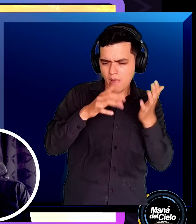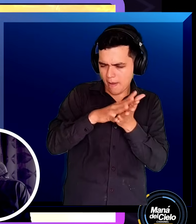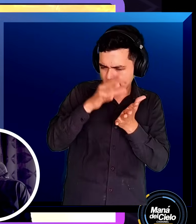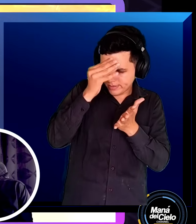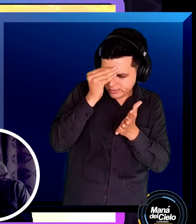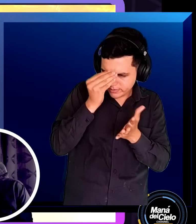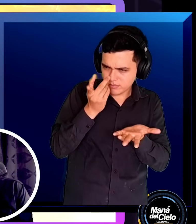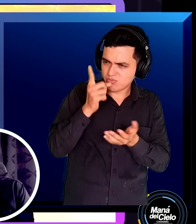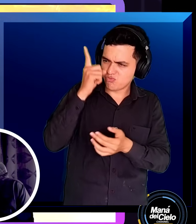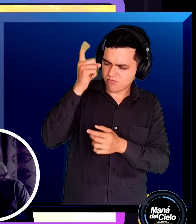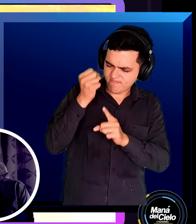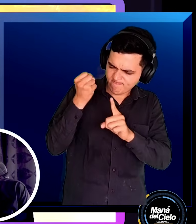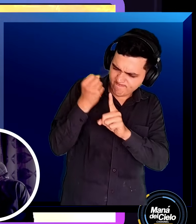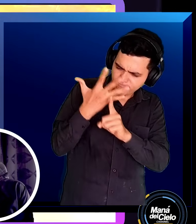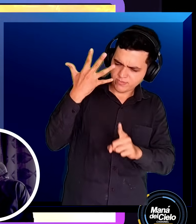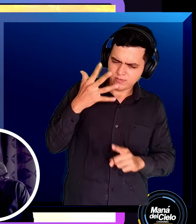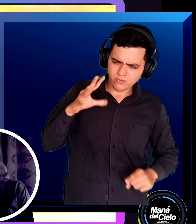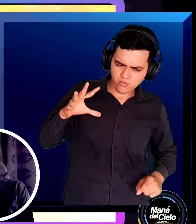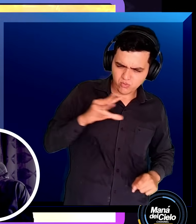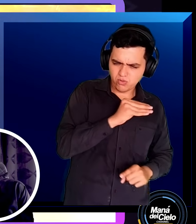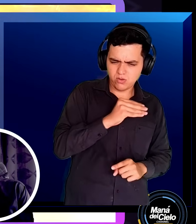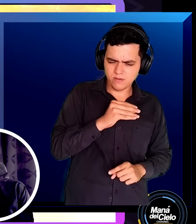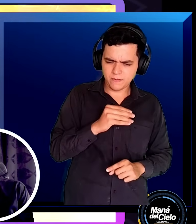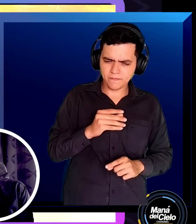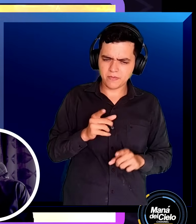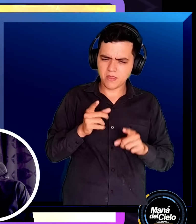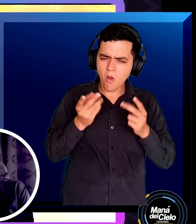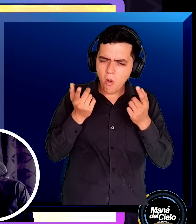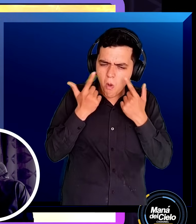Bueno, quiero decirles